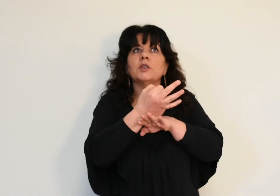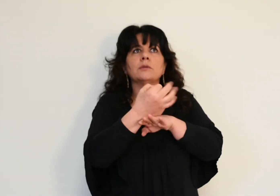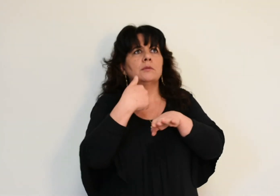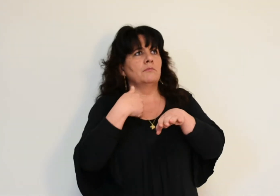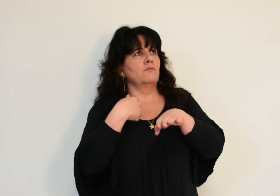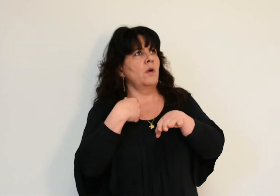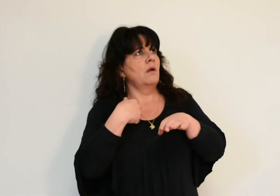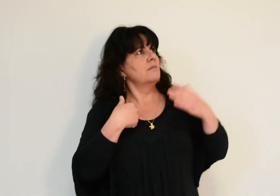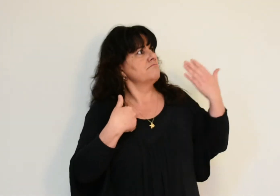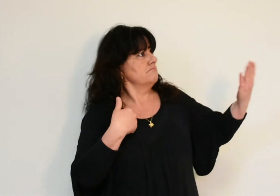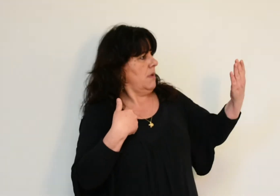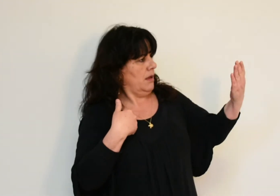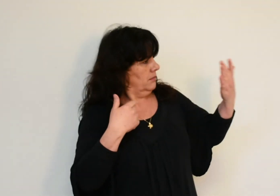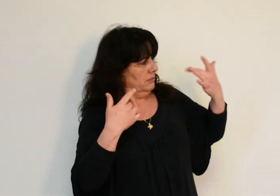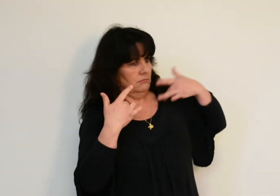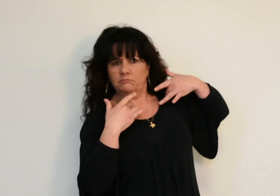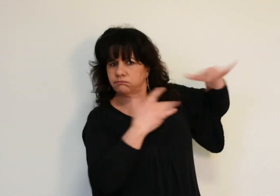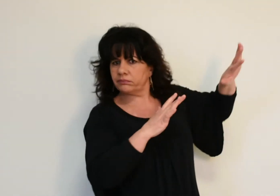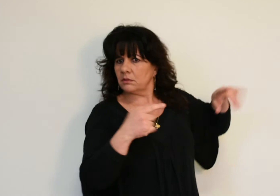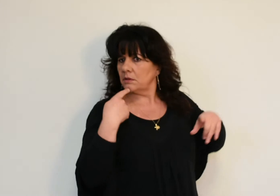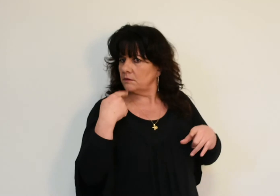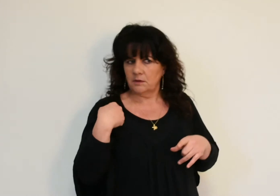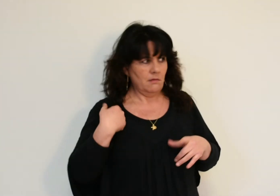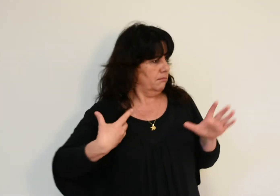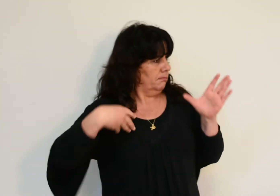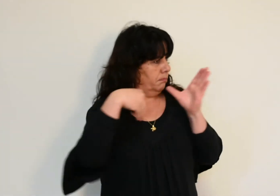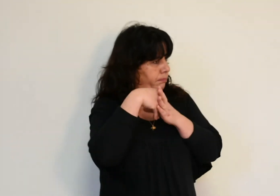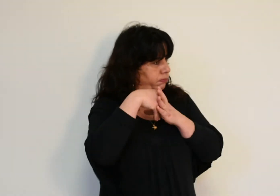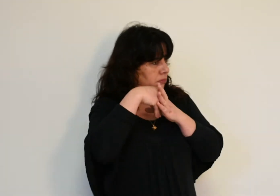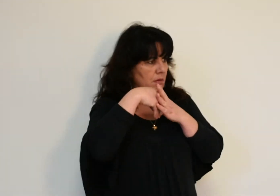corps. Il fait cependant partie du corps.